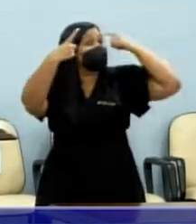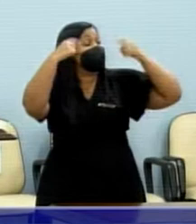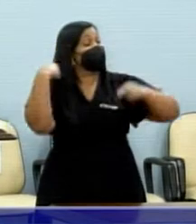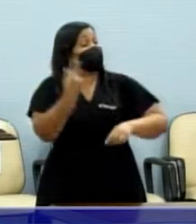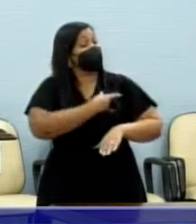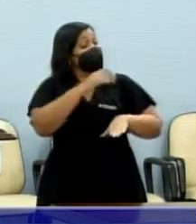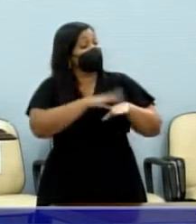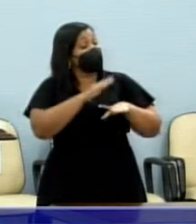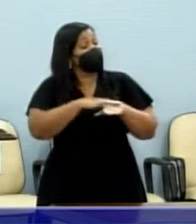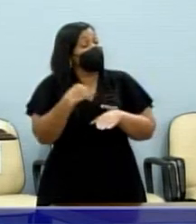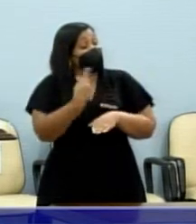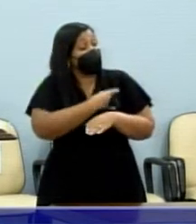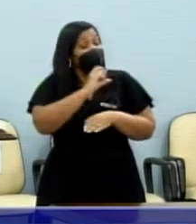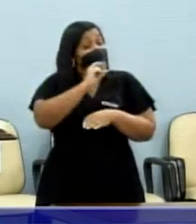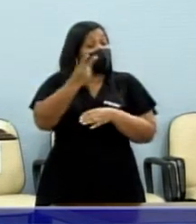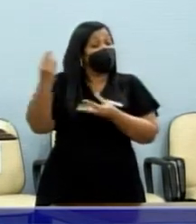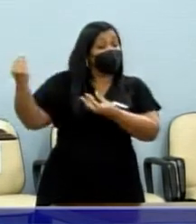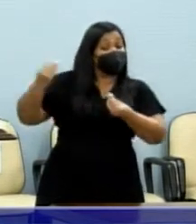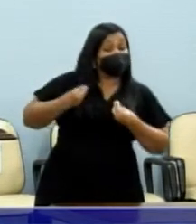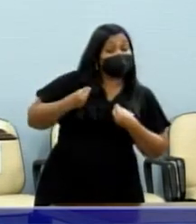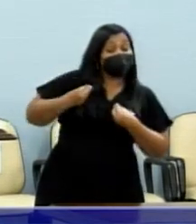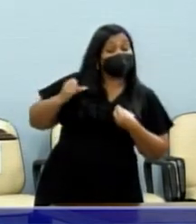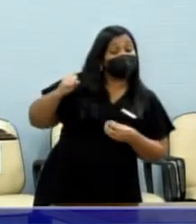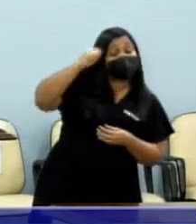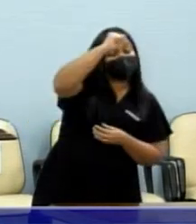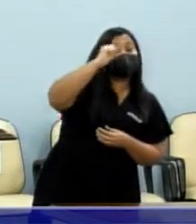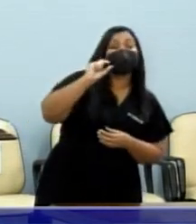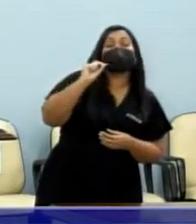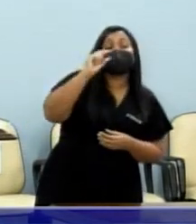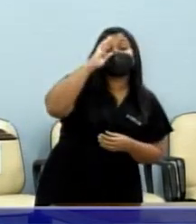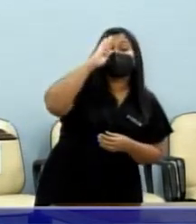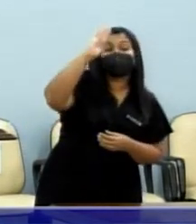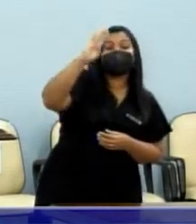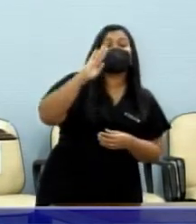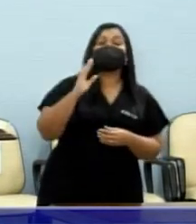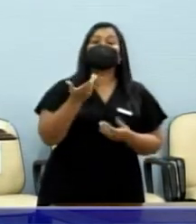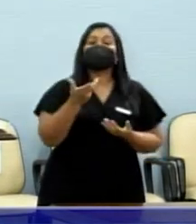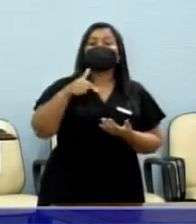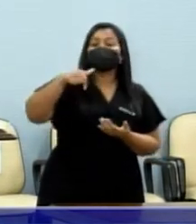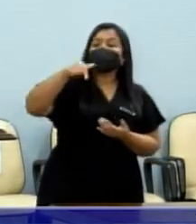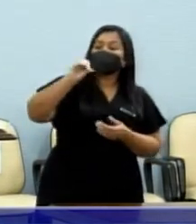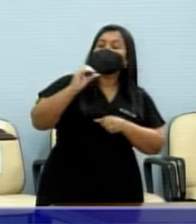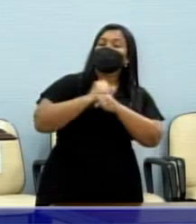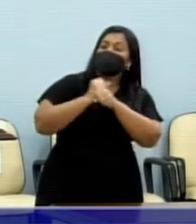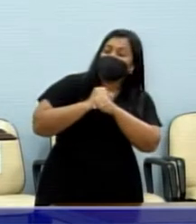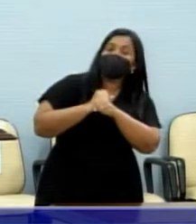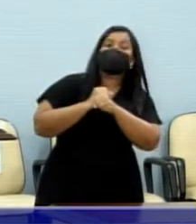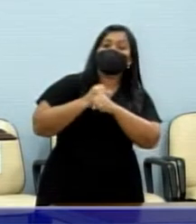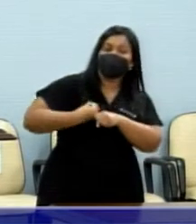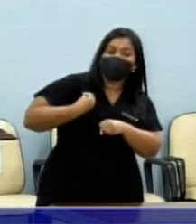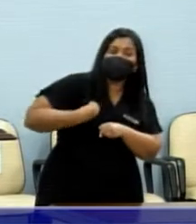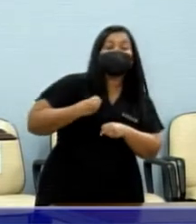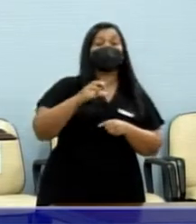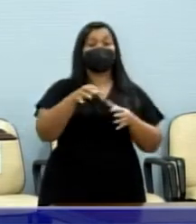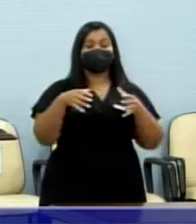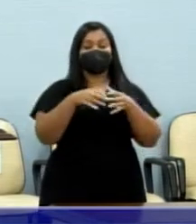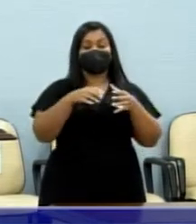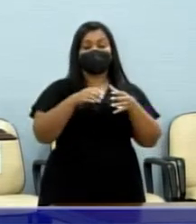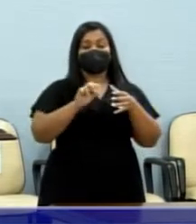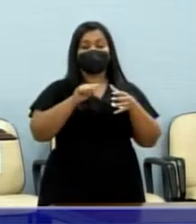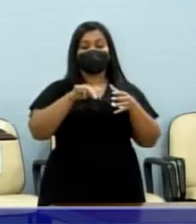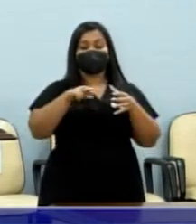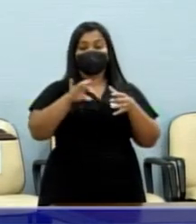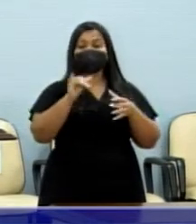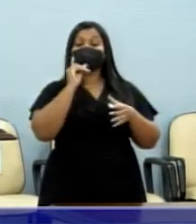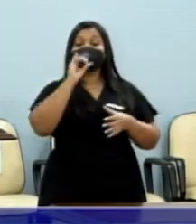nós, ou foram consolidados pelos comunistas, principalmente em 70 anos de existência da União Soviética. Direito